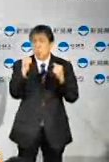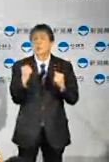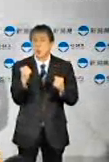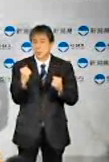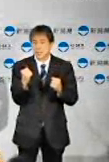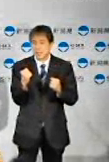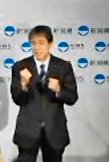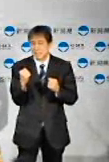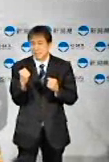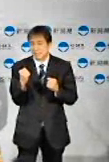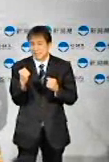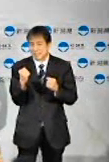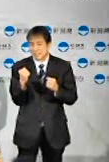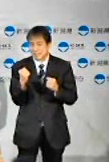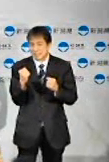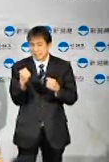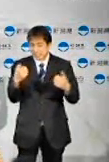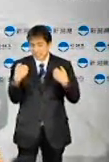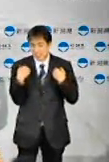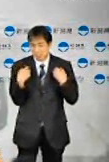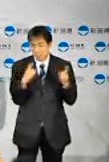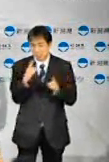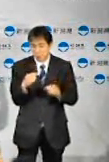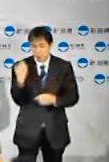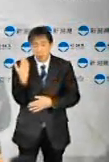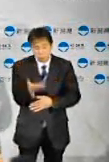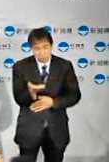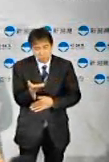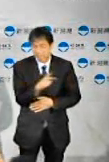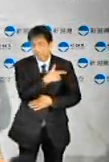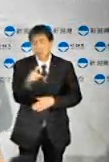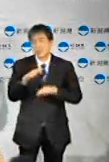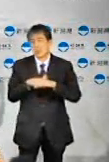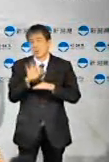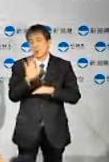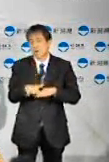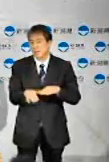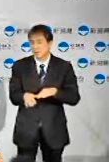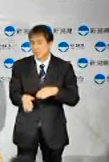は、それはいろんなやり方はあると思いますよ。